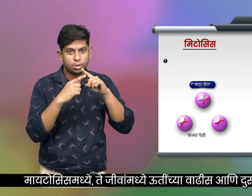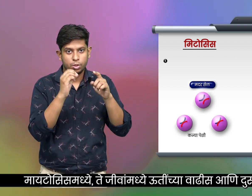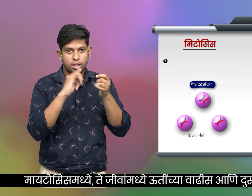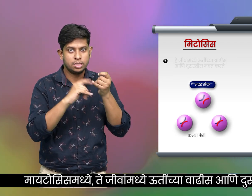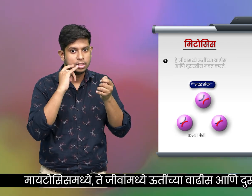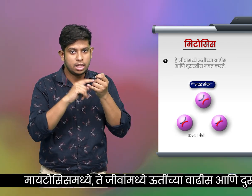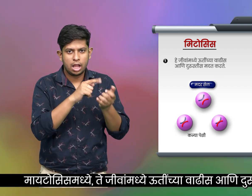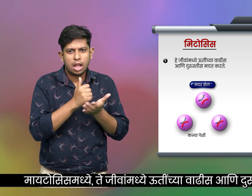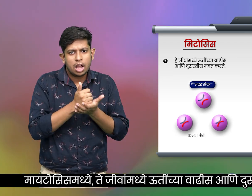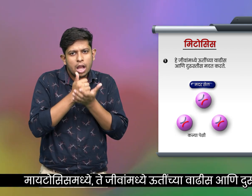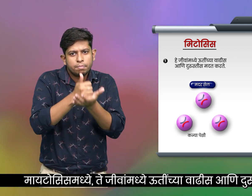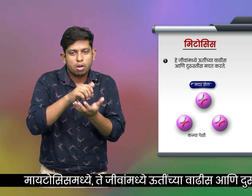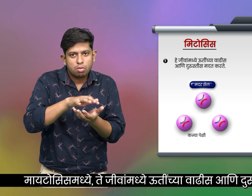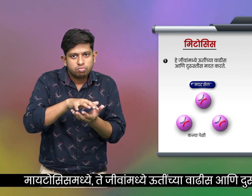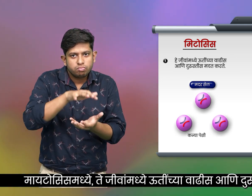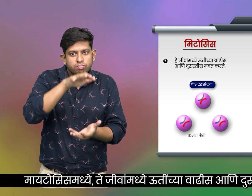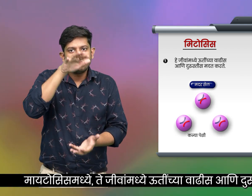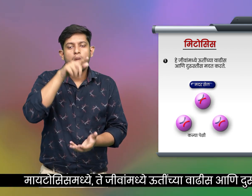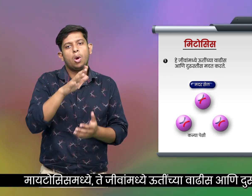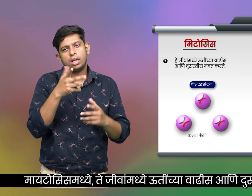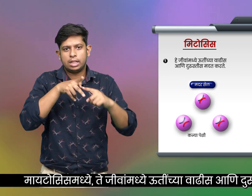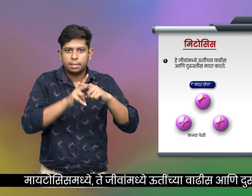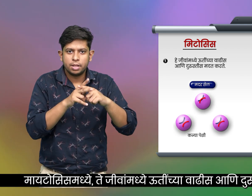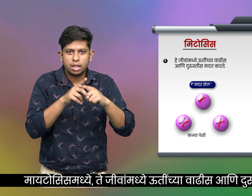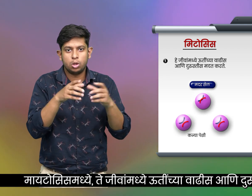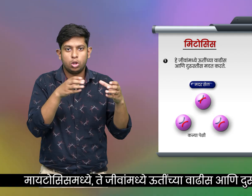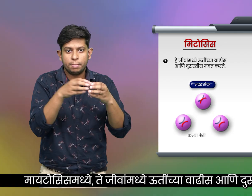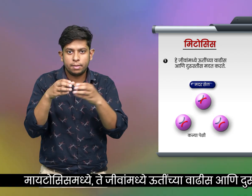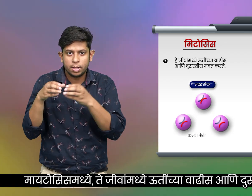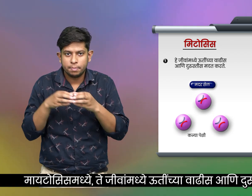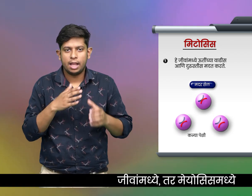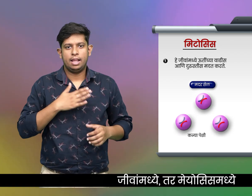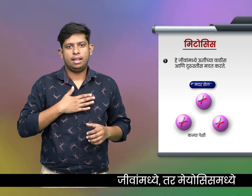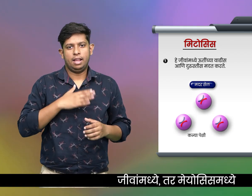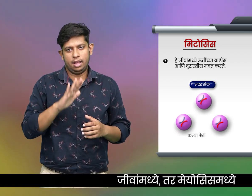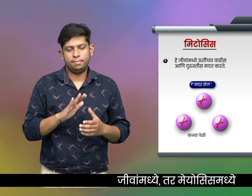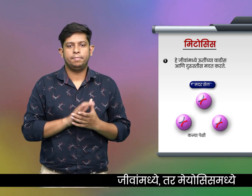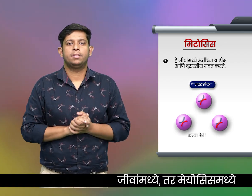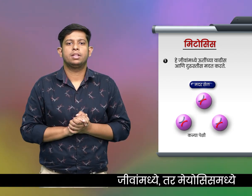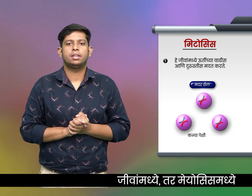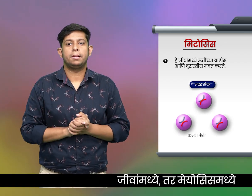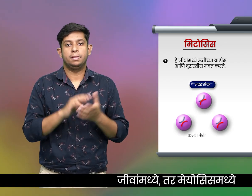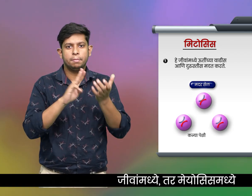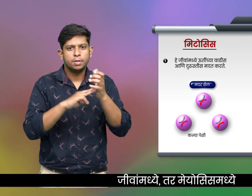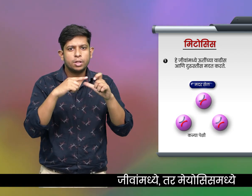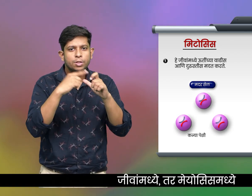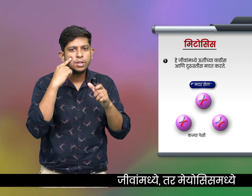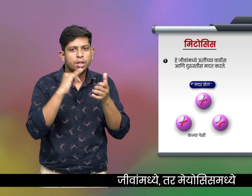मायटोसिसमध्ये ते जीवांमध्ये ऊतींच्या वाढीस आणि दुरुस्तीस मदत करते. जीवांमध्ये तर